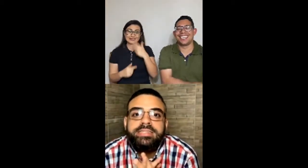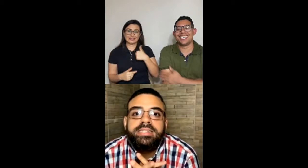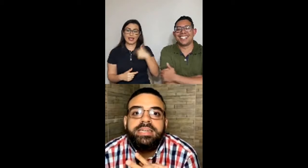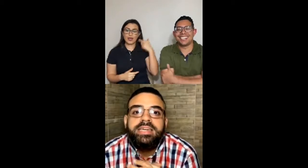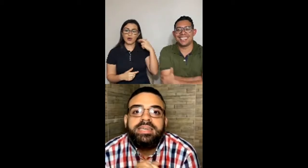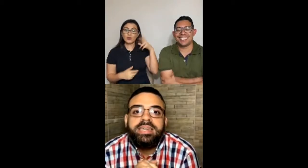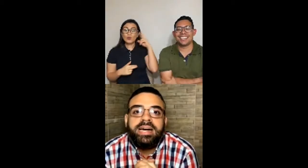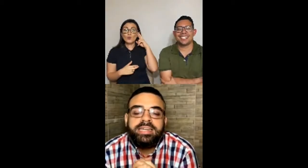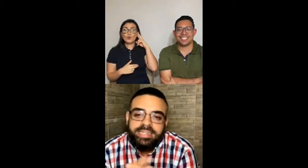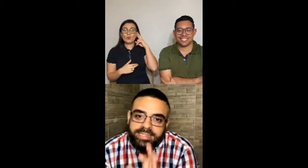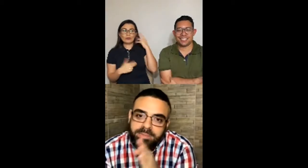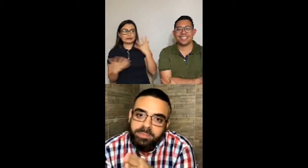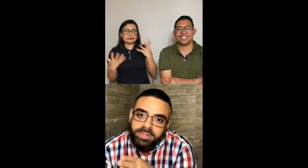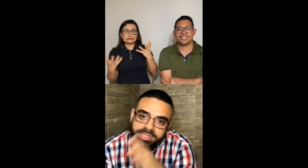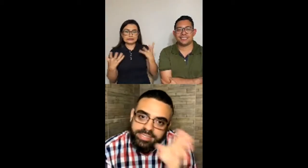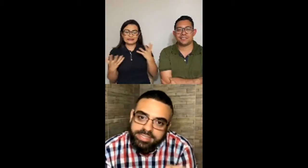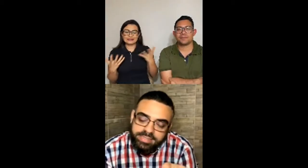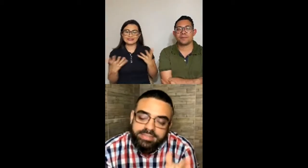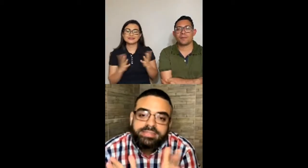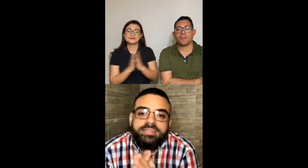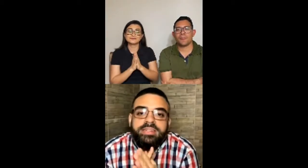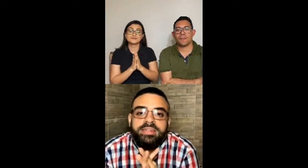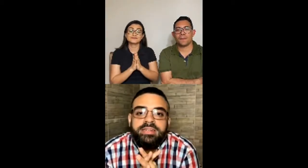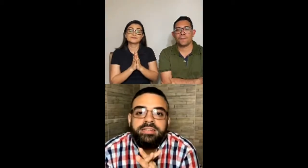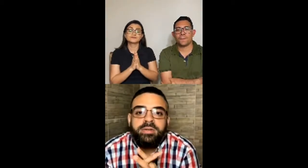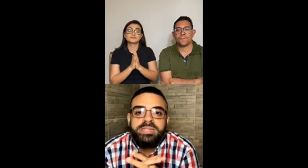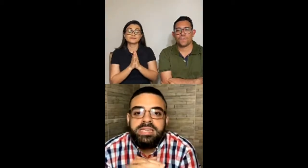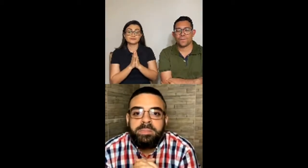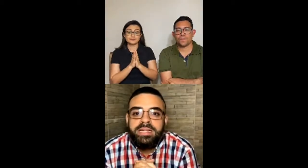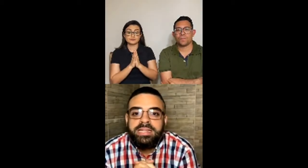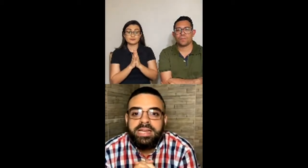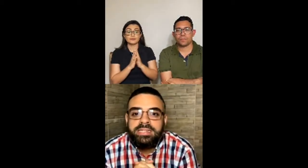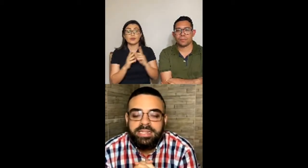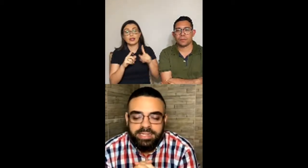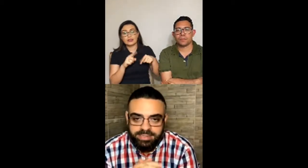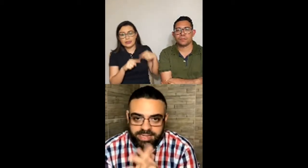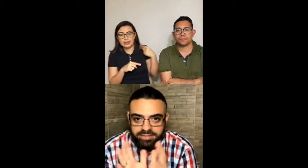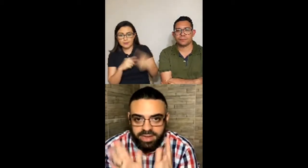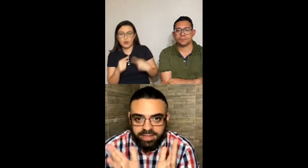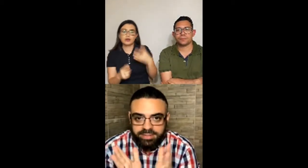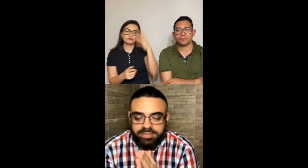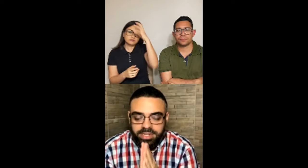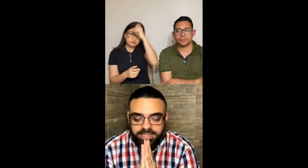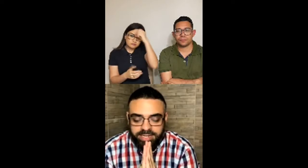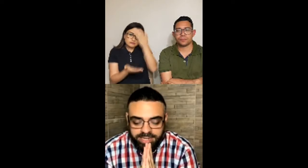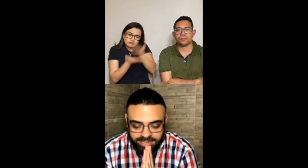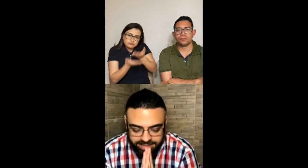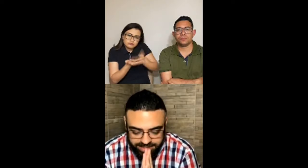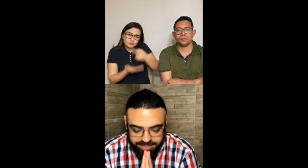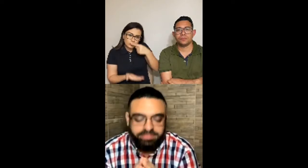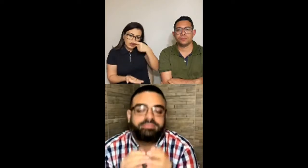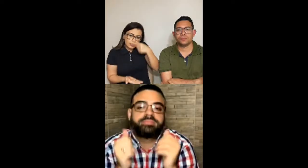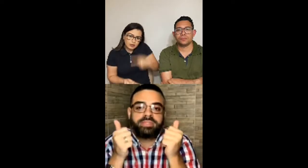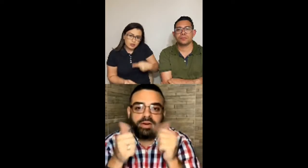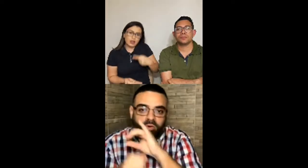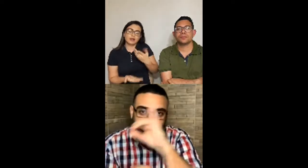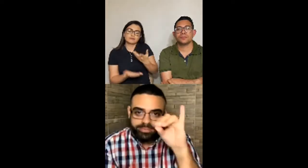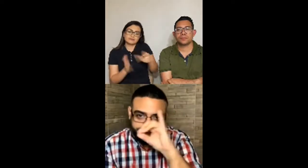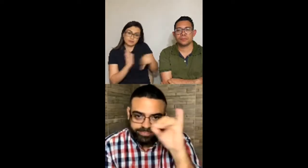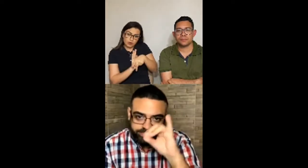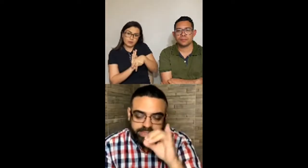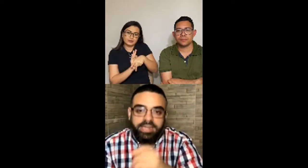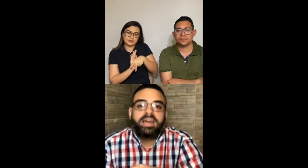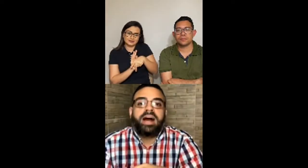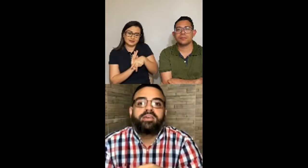Seguia. Eu, eita, agora que eu sou surdo, glória, aleluia. E aí depois comecei a